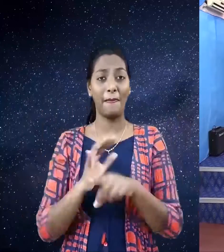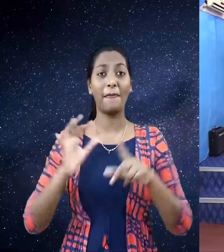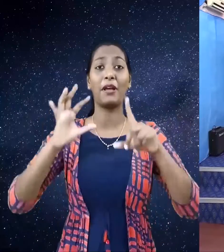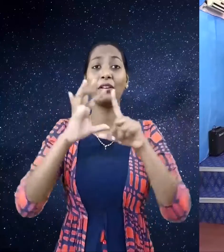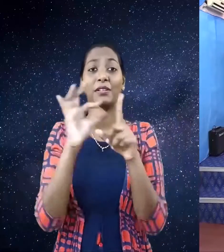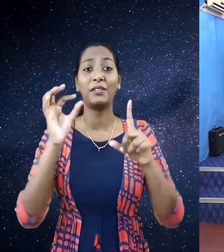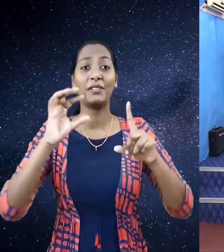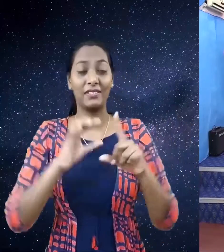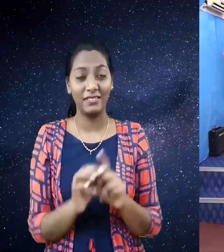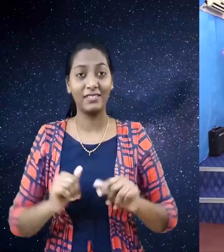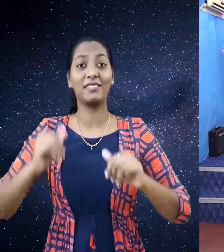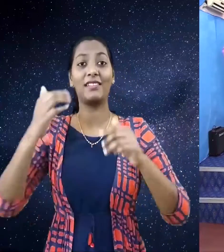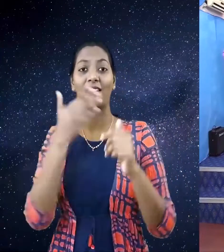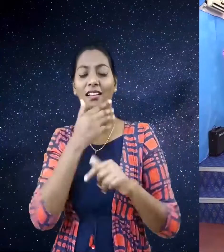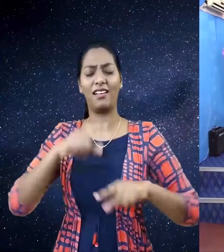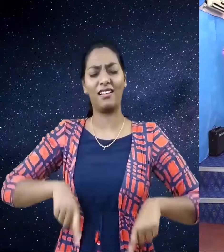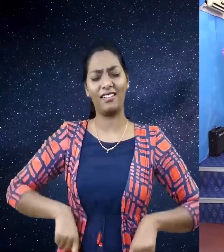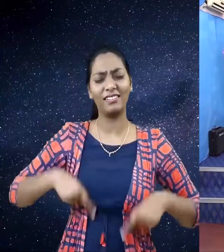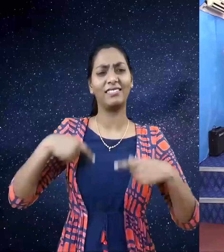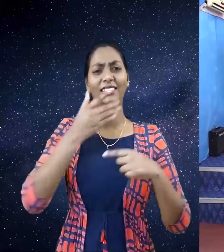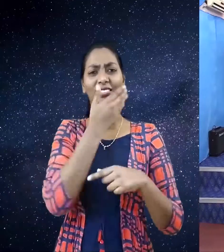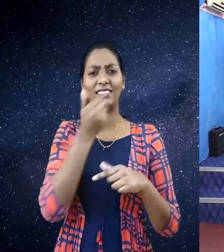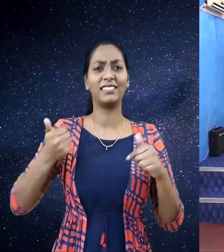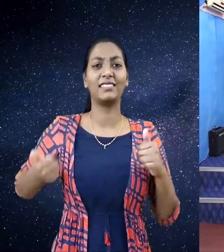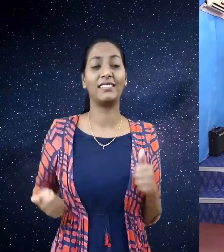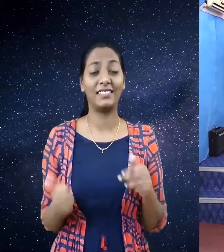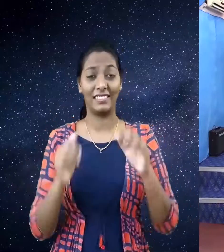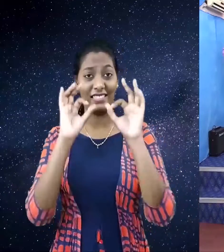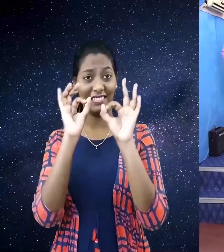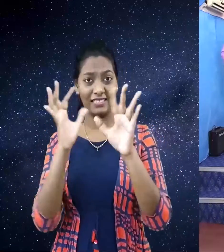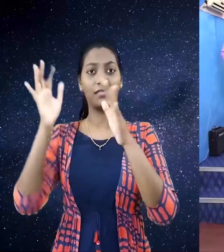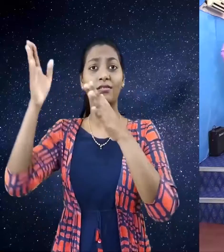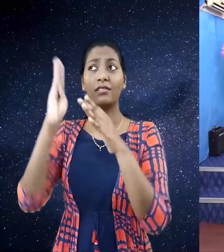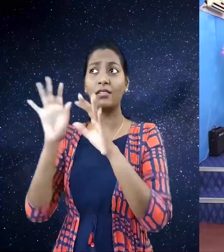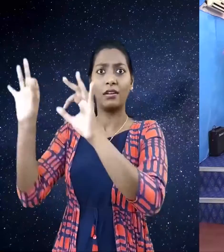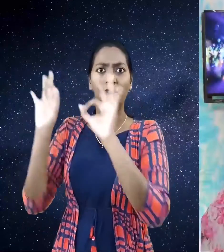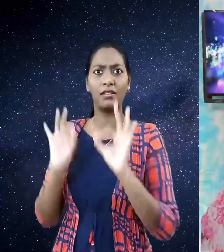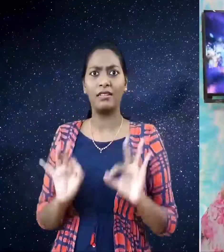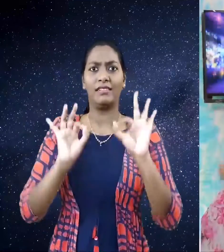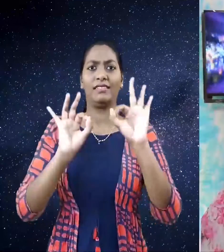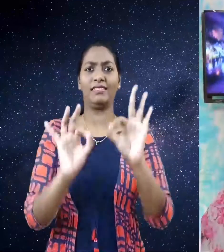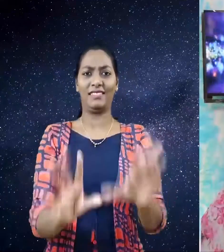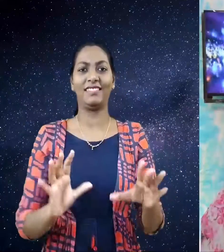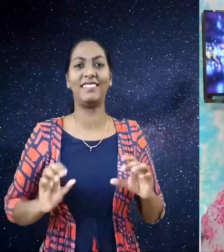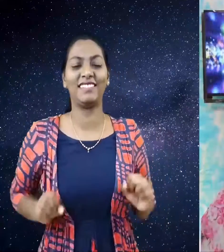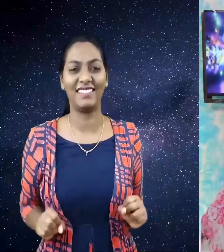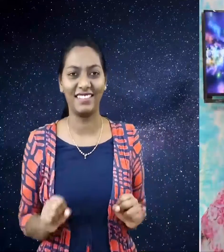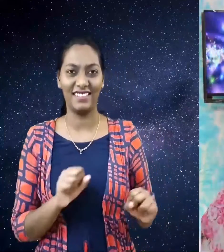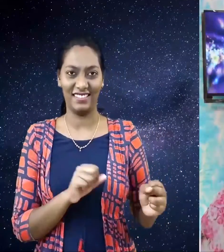जाता जीवन जीता, मैं कौन हूँ मैं जानता।